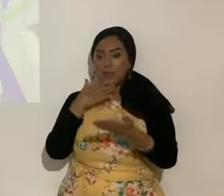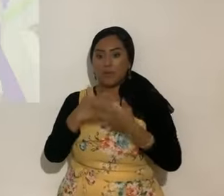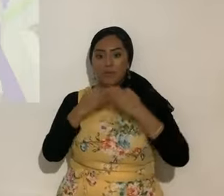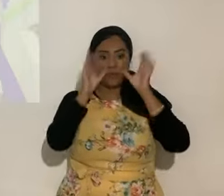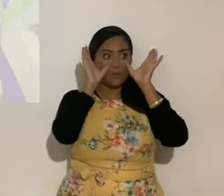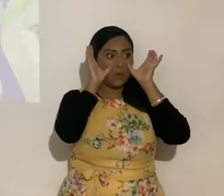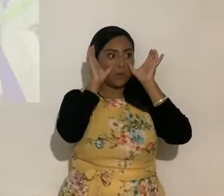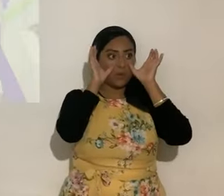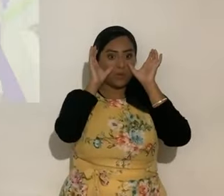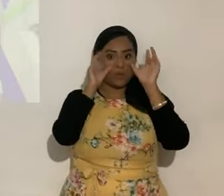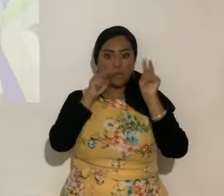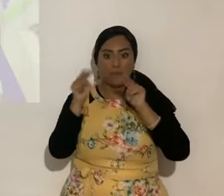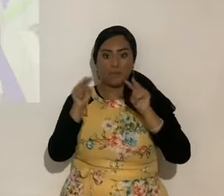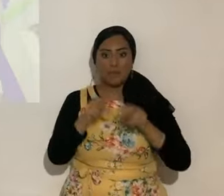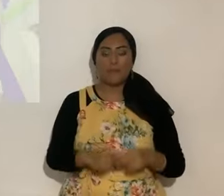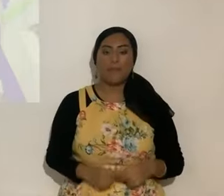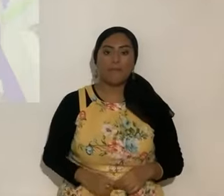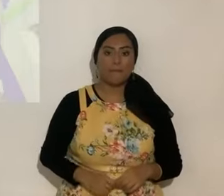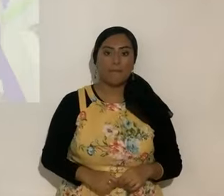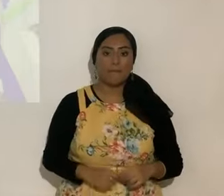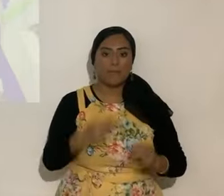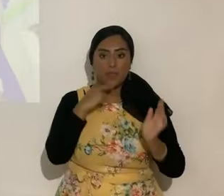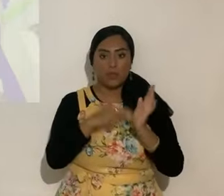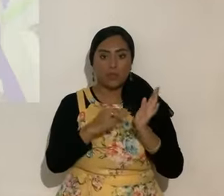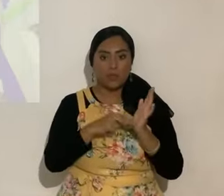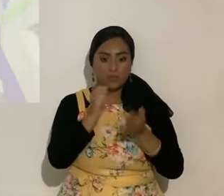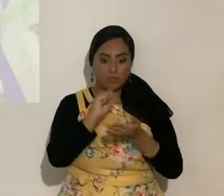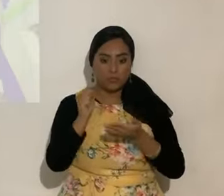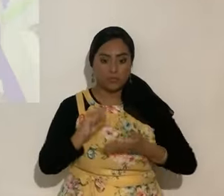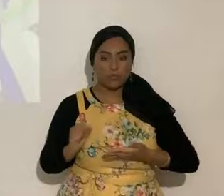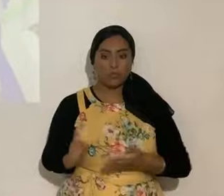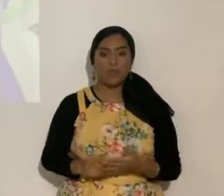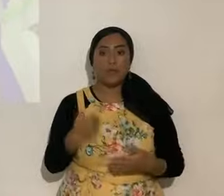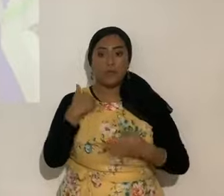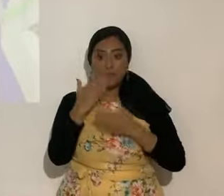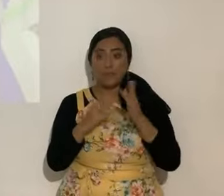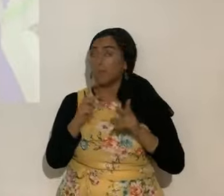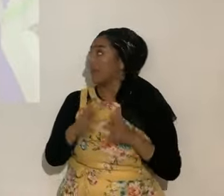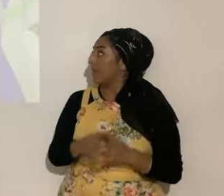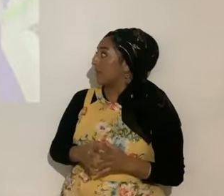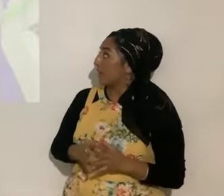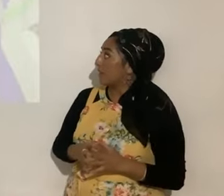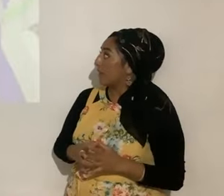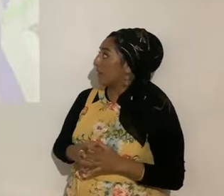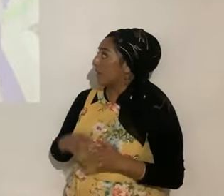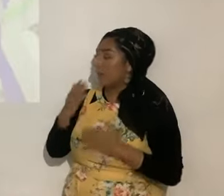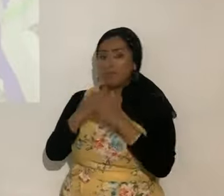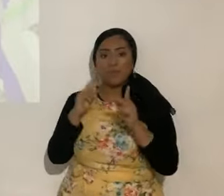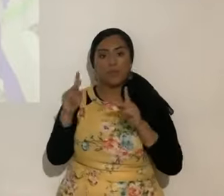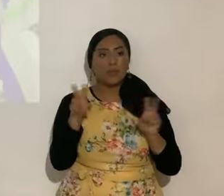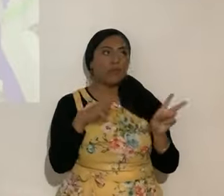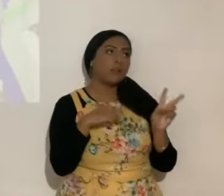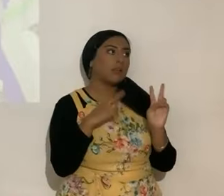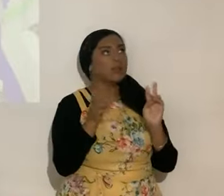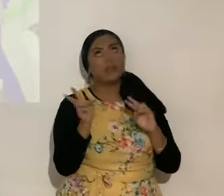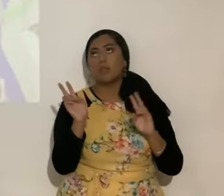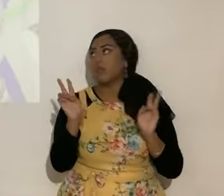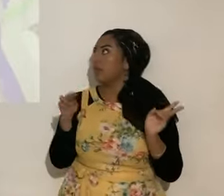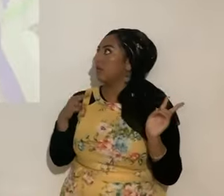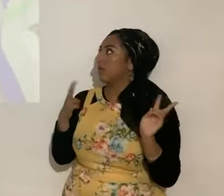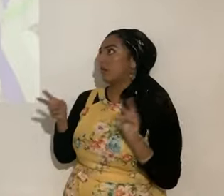despierta, aleluya, anotando, vámonos, pero había unos que estaban así, mirando para todos lados, menos,